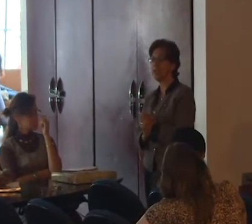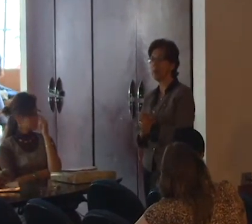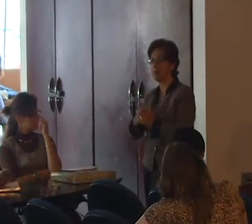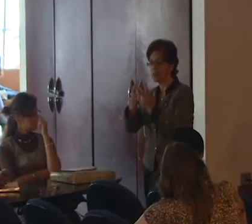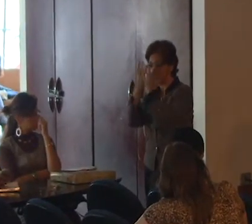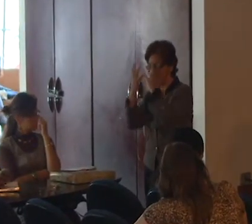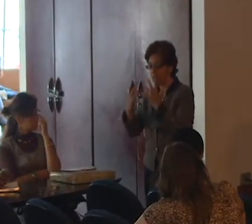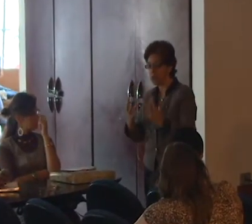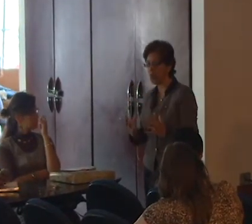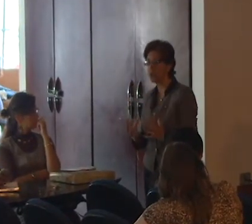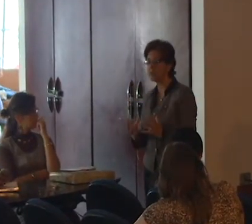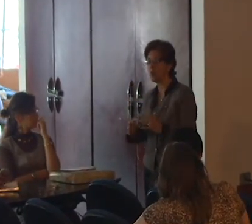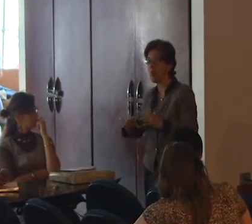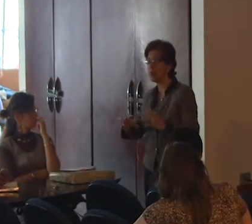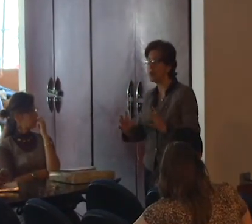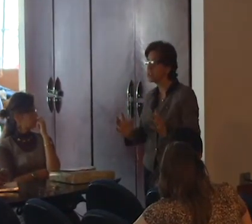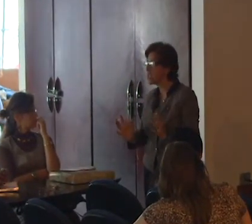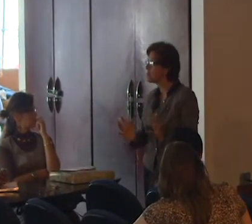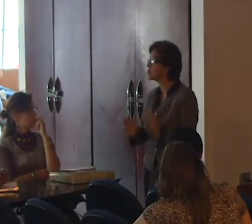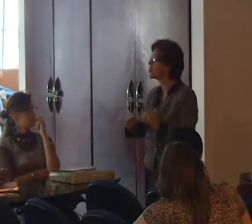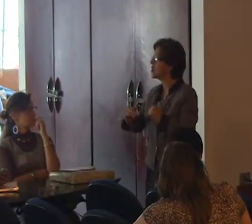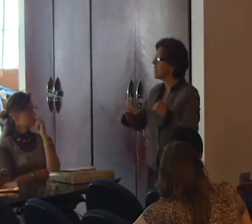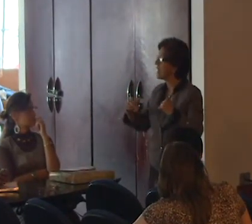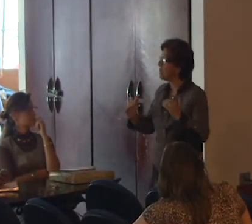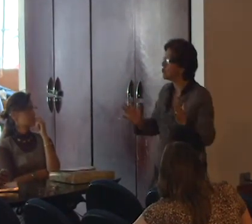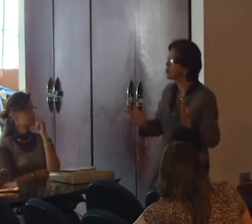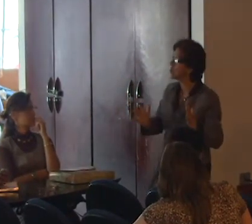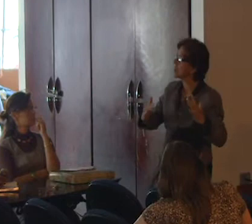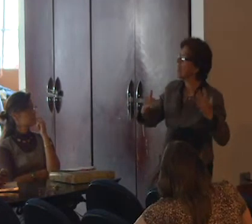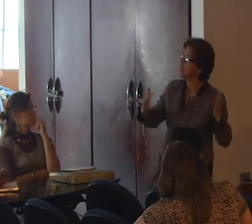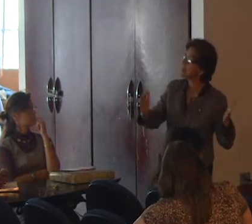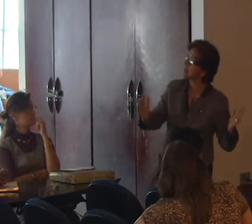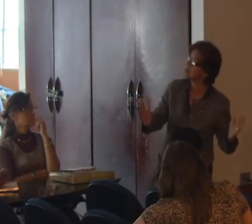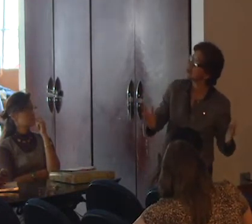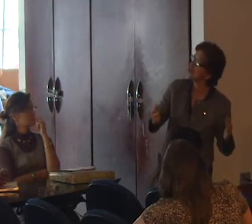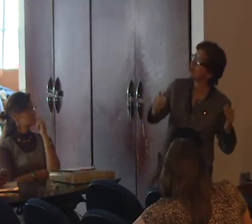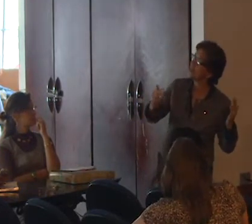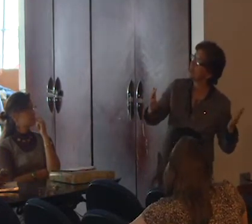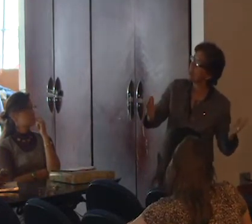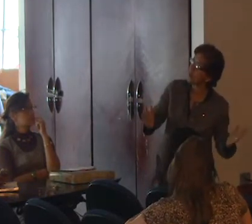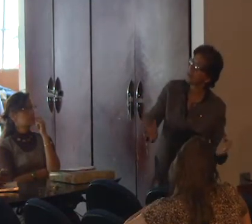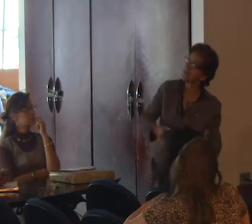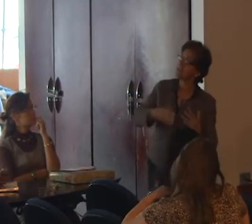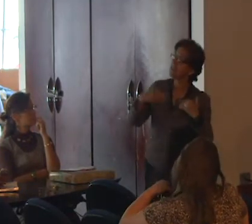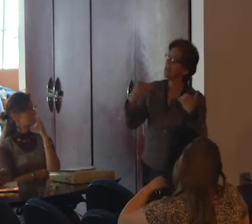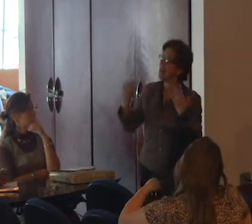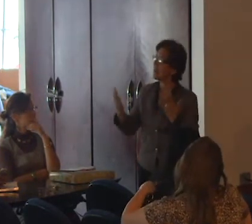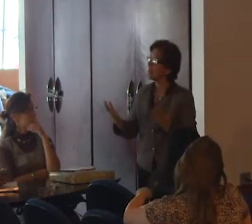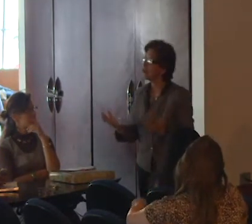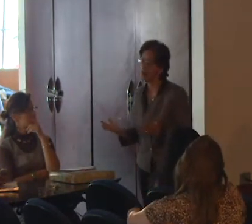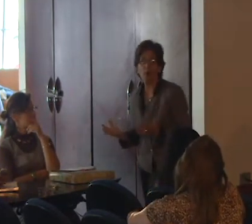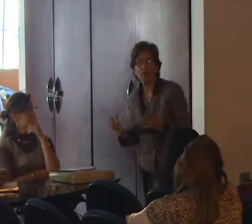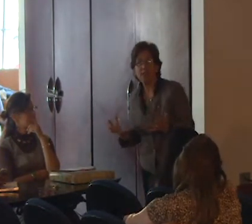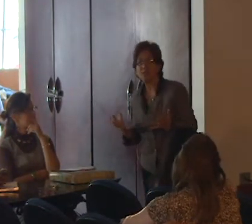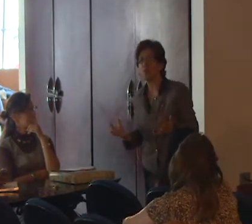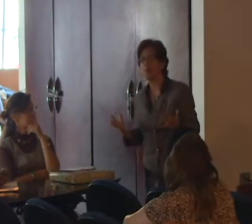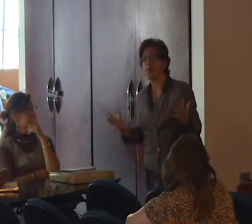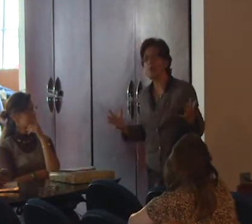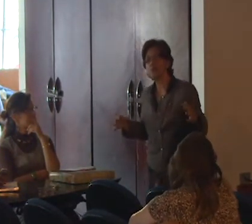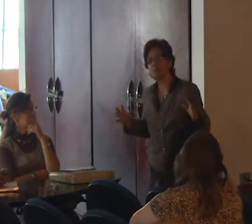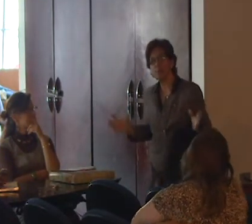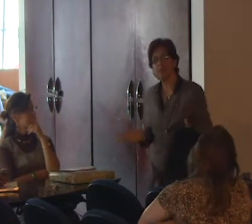la expresión facial comunica y cómo si todo eso lo aprovechamos, la música, las canciones, la